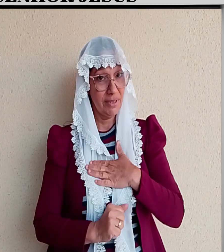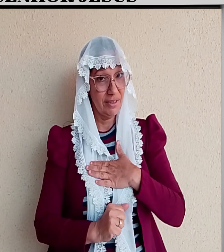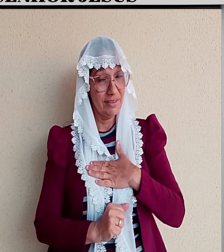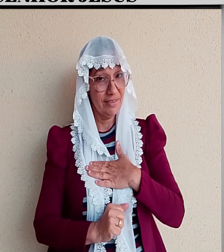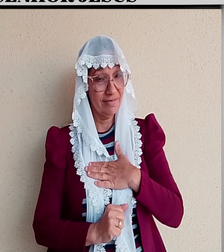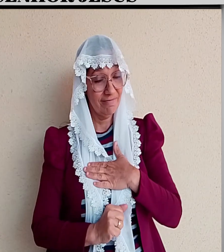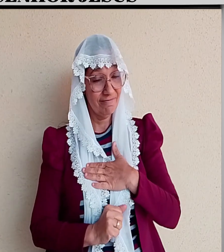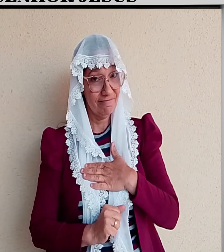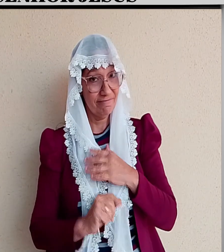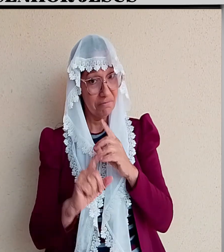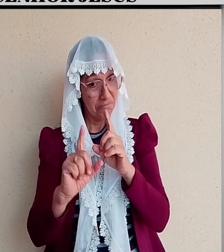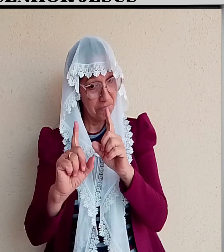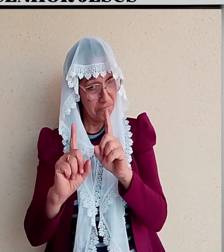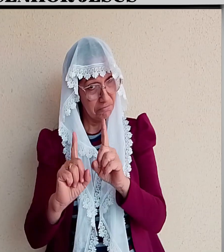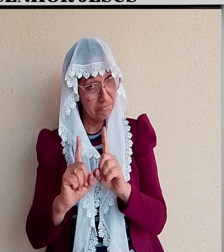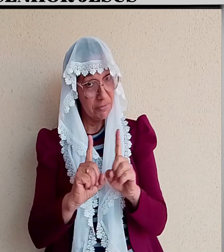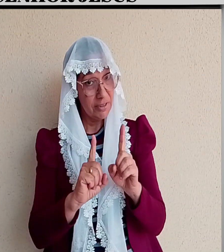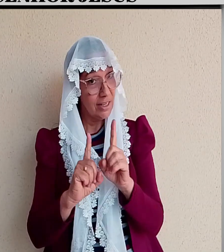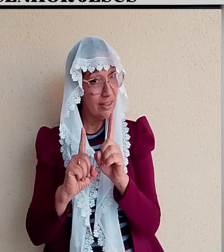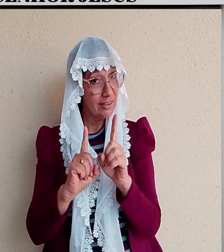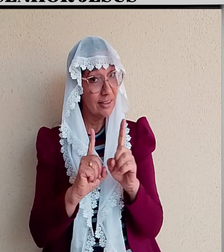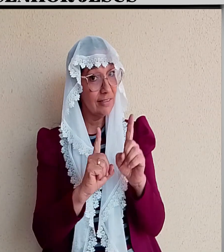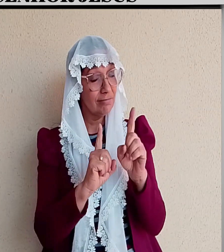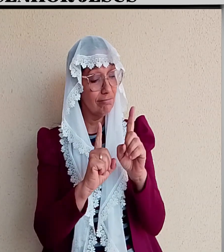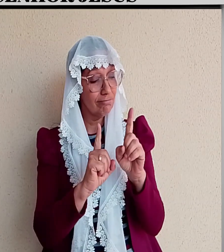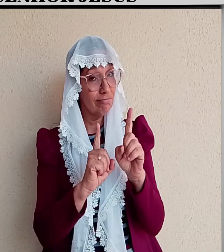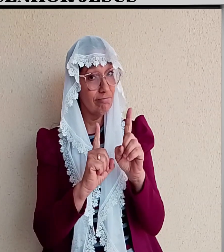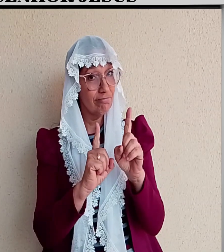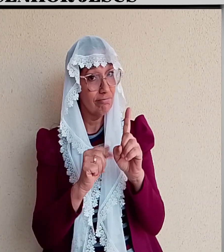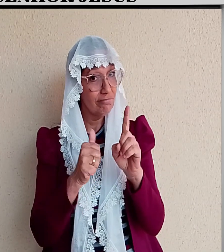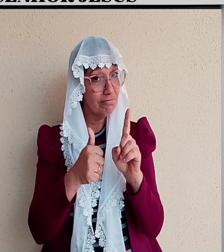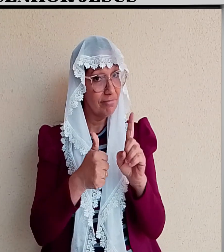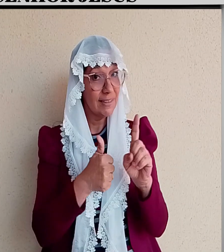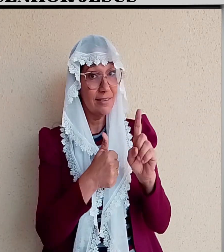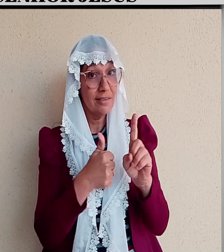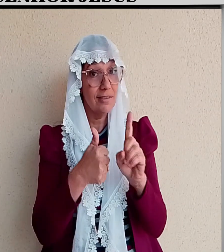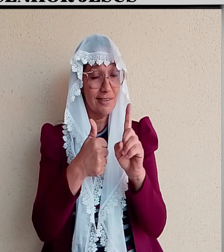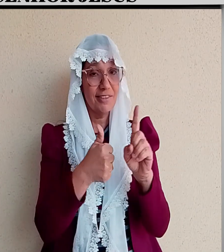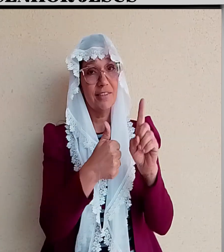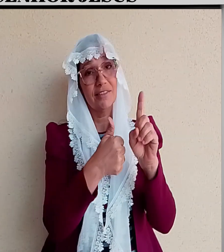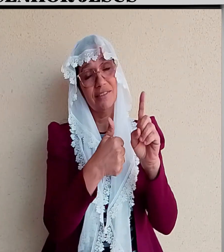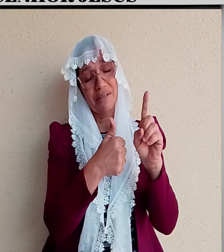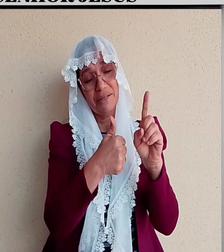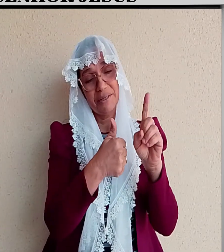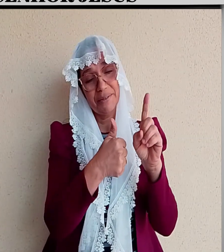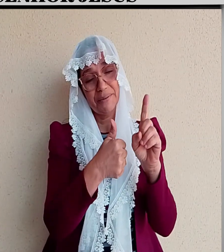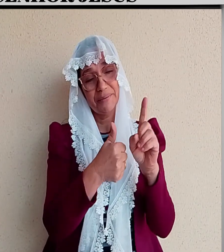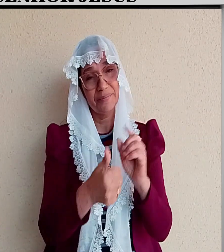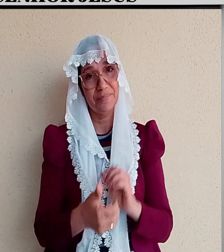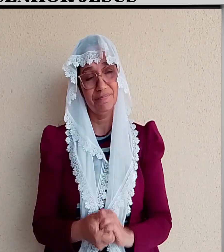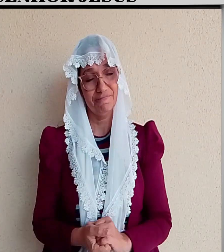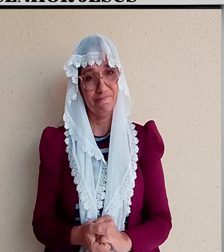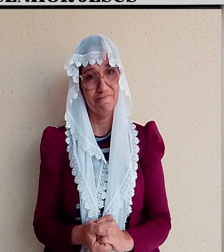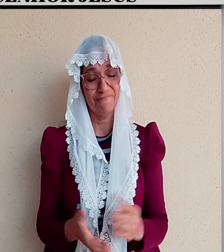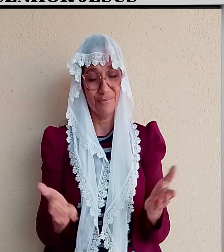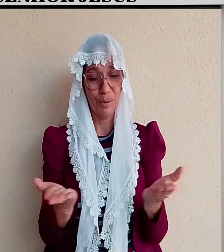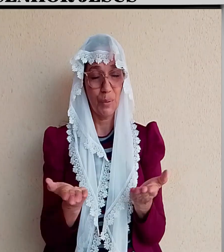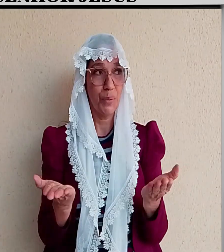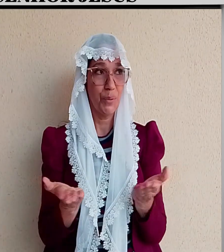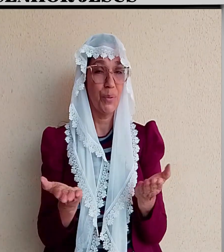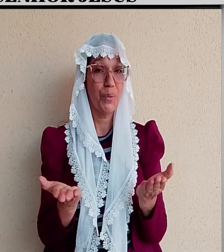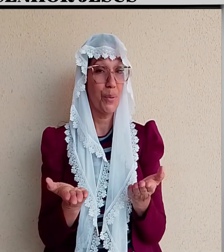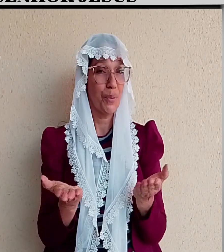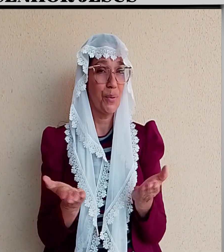Aleluia. Caminha nos meus caminhos. Aleluia, Jesus. Hoje eu vim vos declarar que o vosso laudo está para sair.